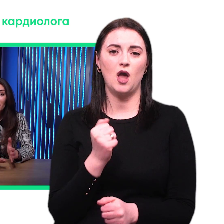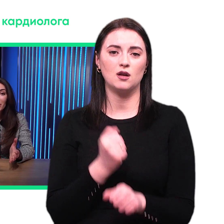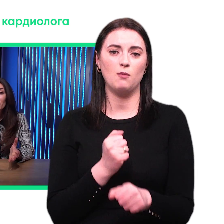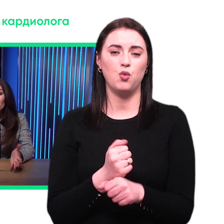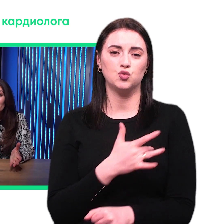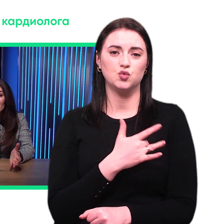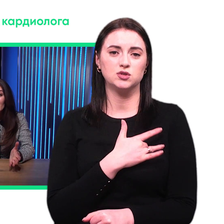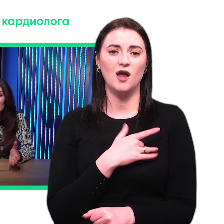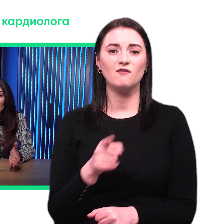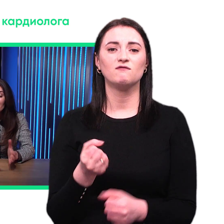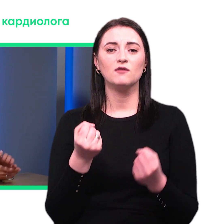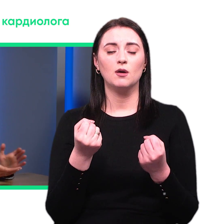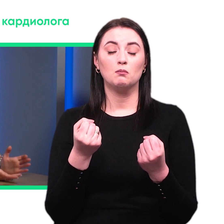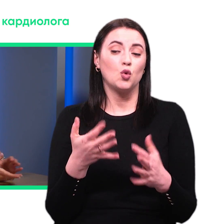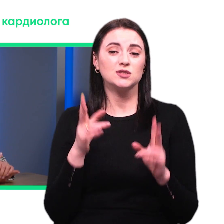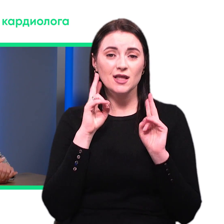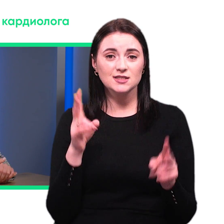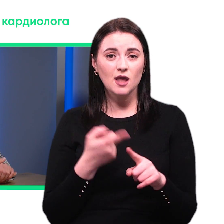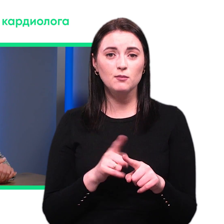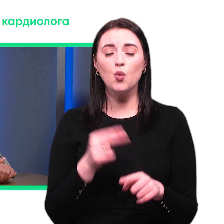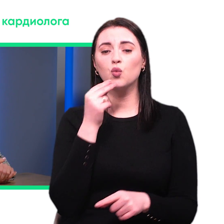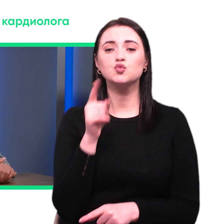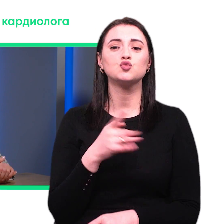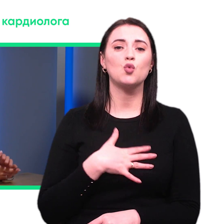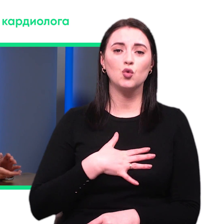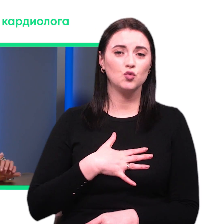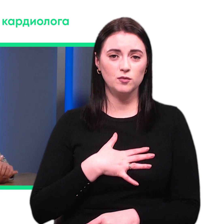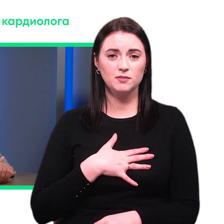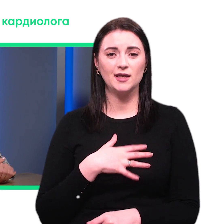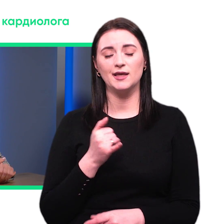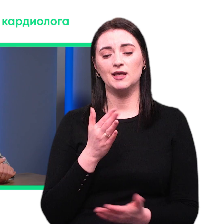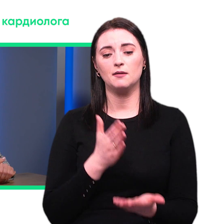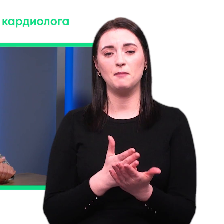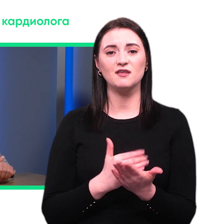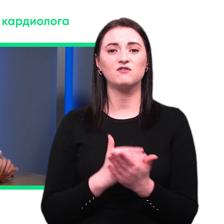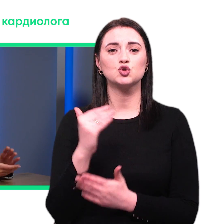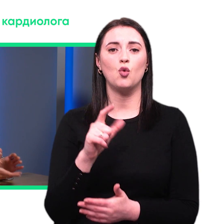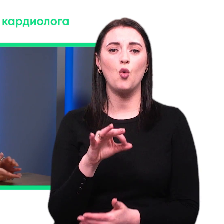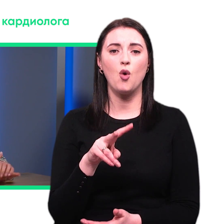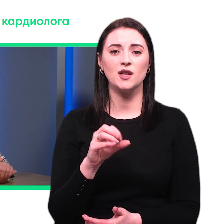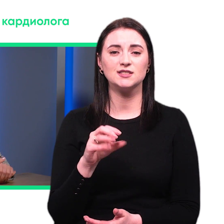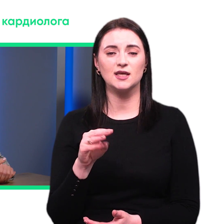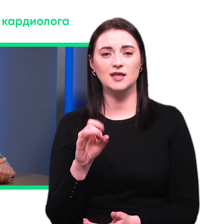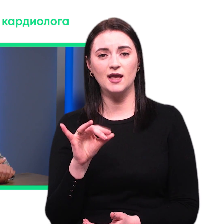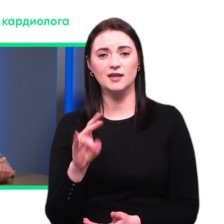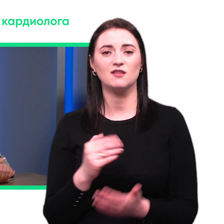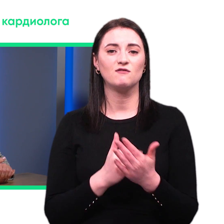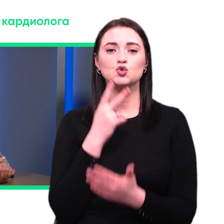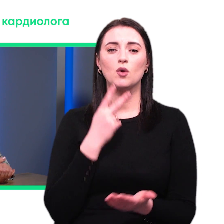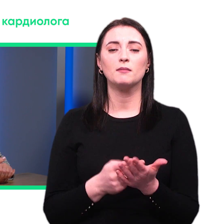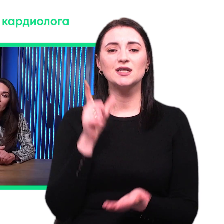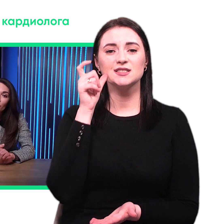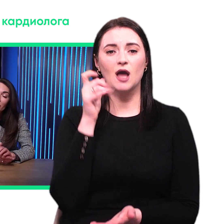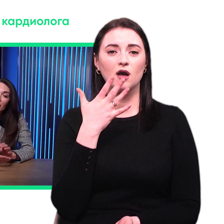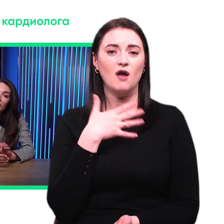об этом просто не знать, кушать то, что вы любите, при этом иметь высокий холестерин, высокий показатель сахара в